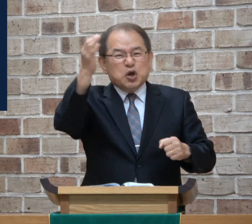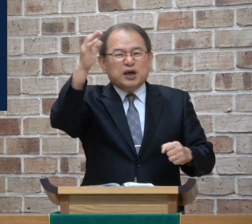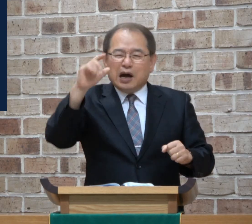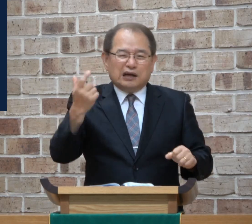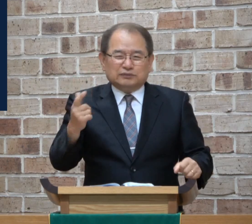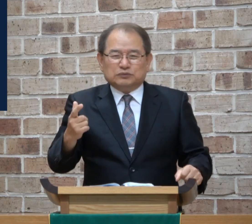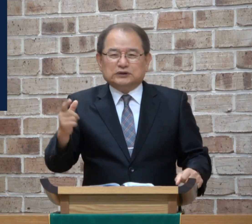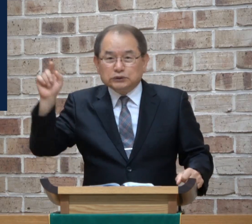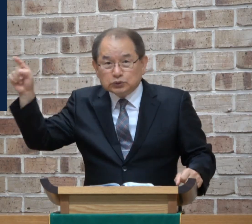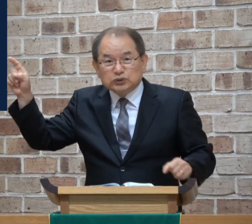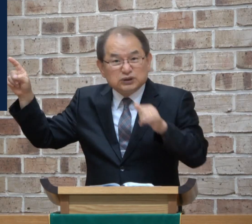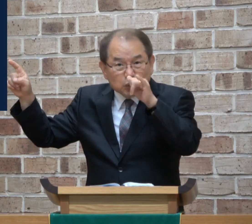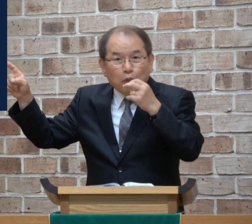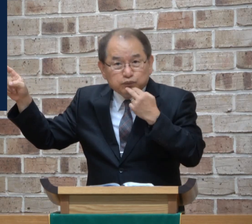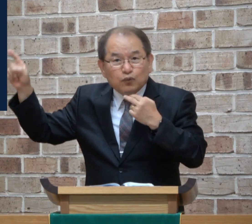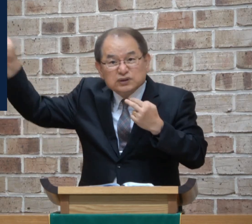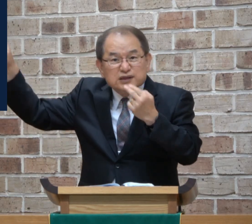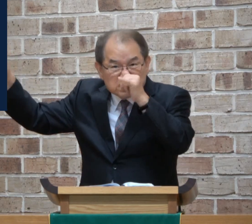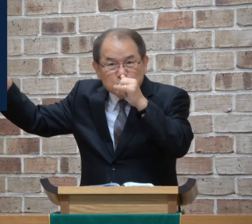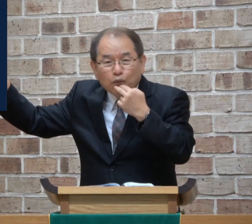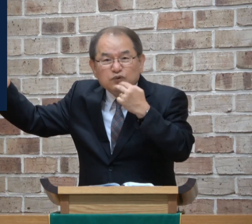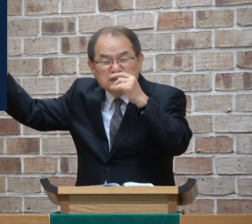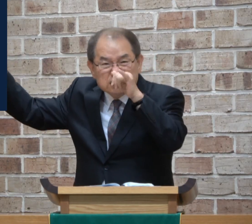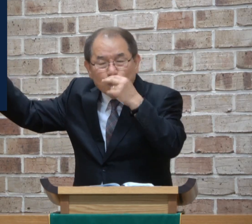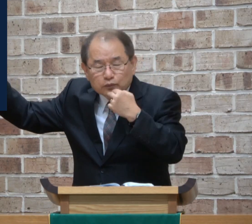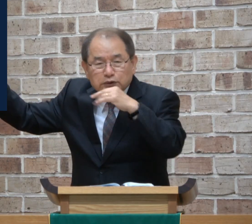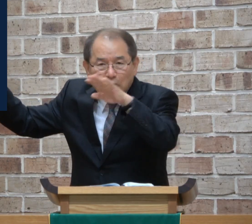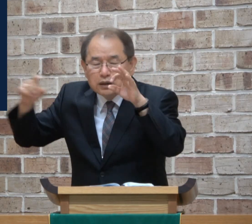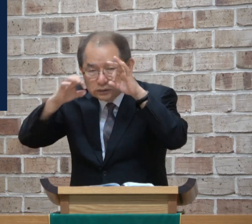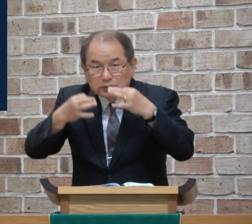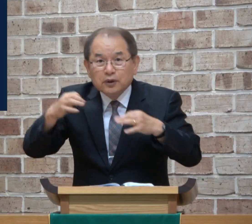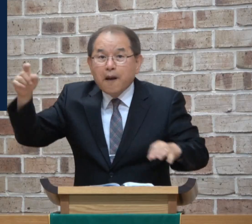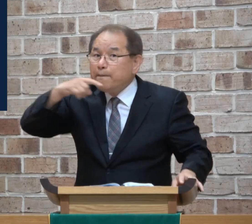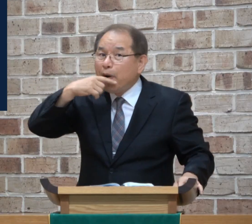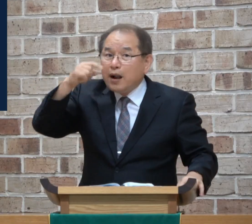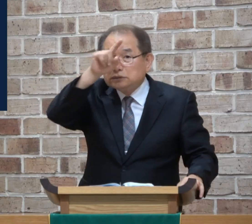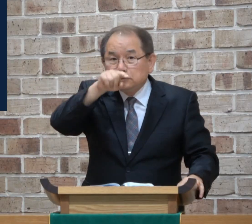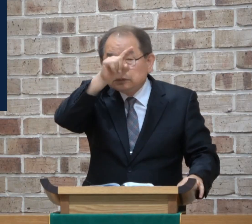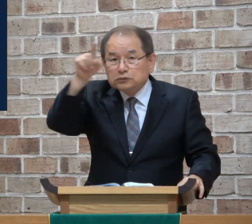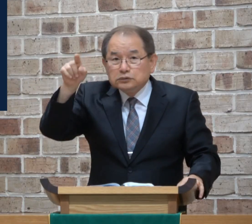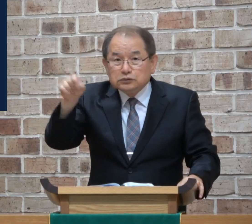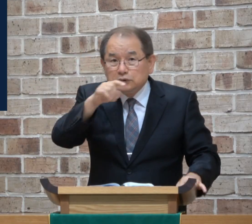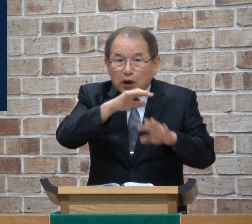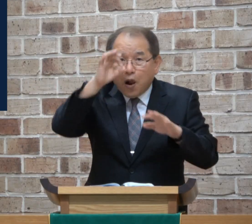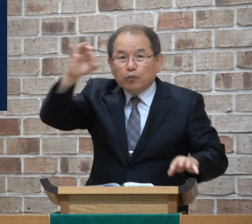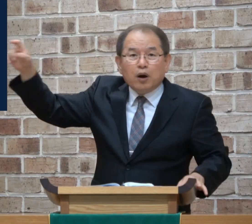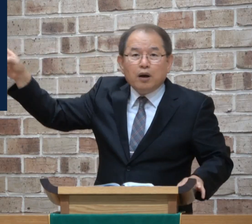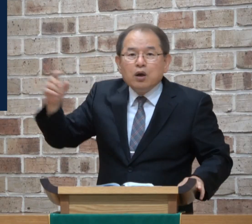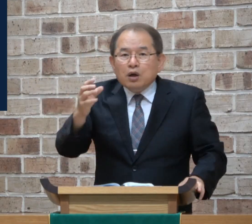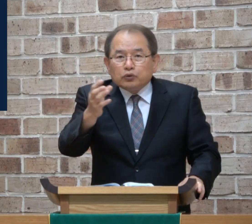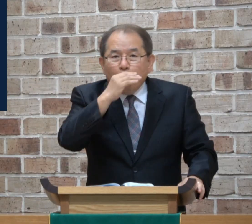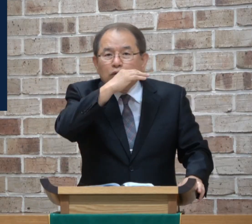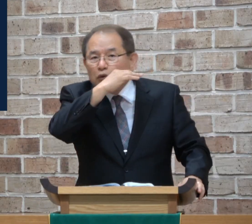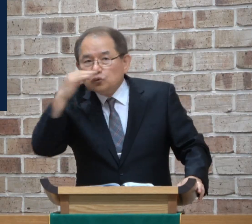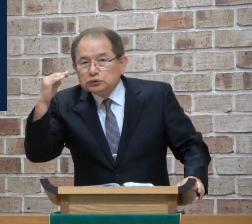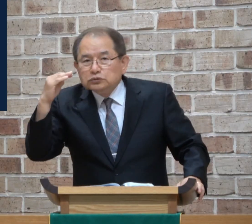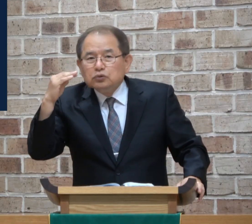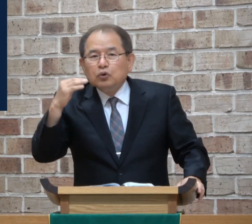믿음이 있기 때문에 이 모든 것이 다 갖춰져 있을 거라고 생각할 수도 있습니다. 무엇은 있고 무엇은 없는지 여러분이 순서대로 잘